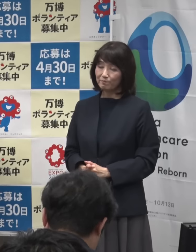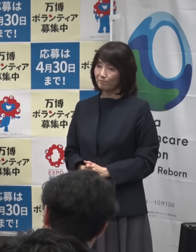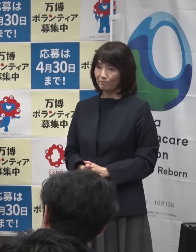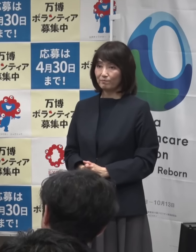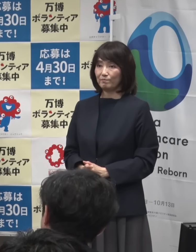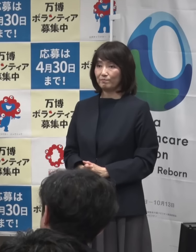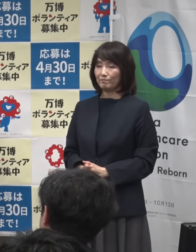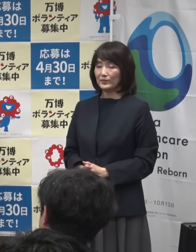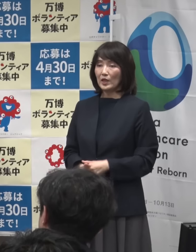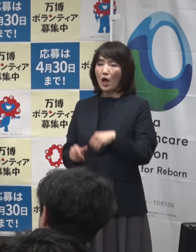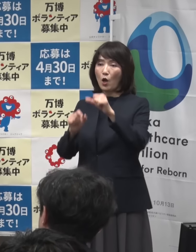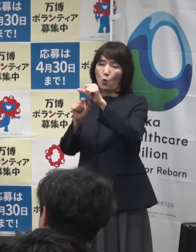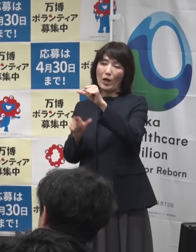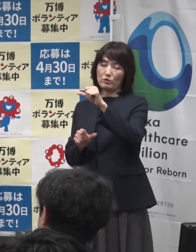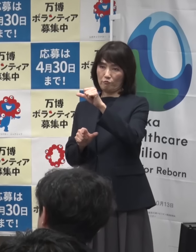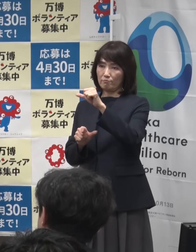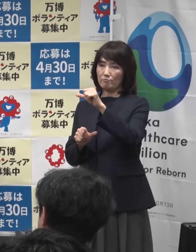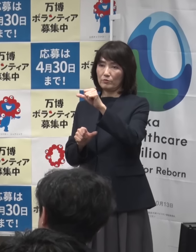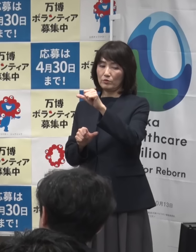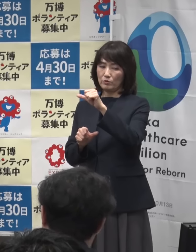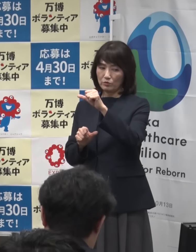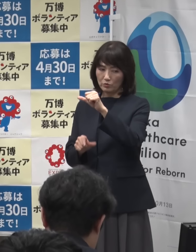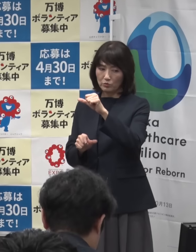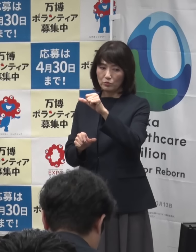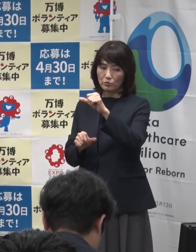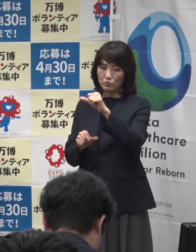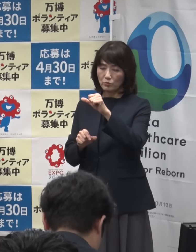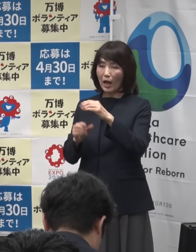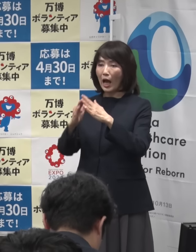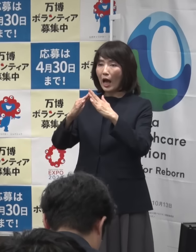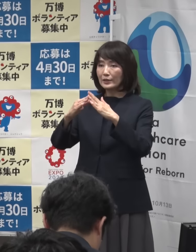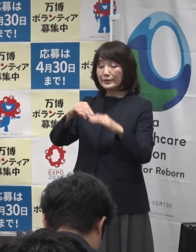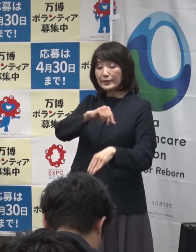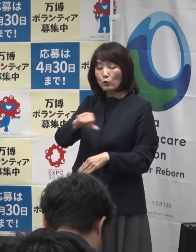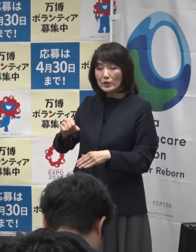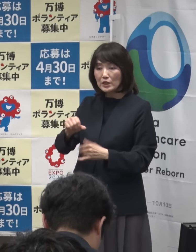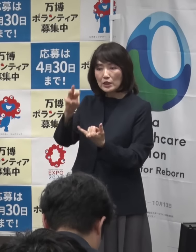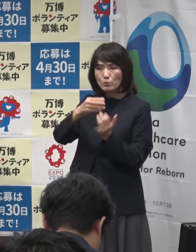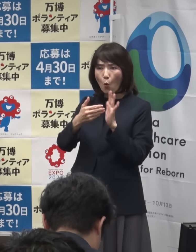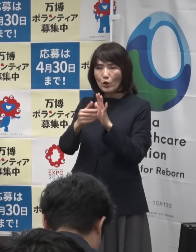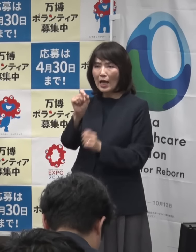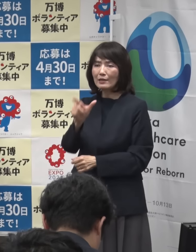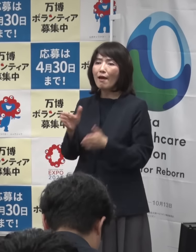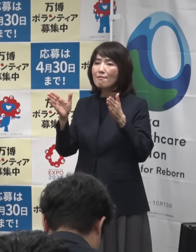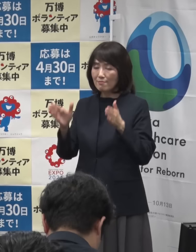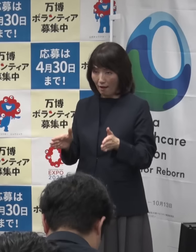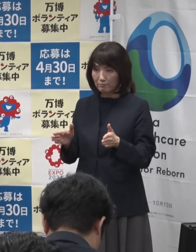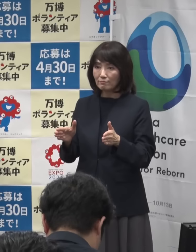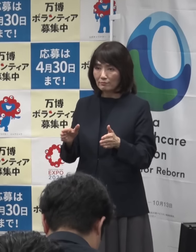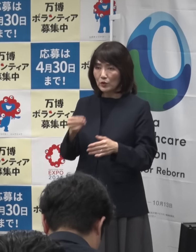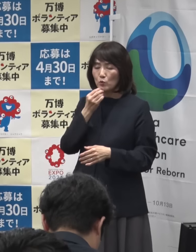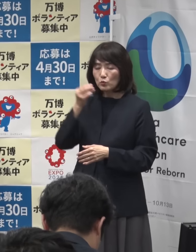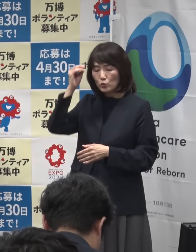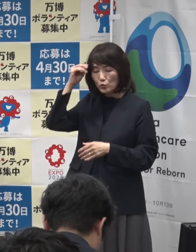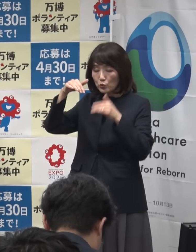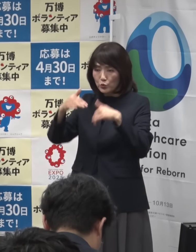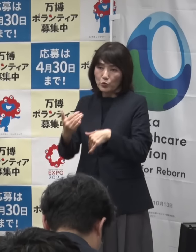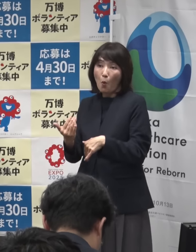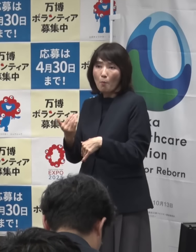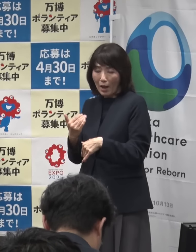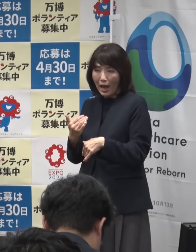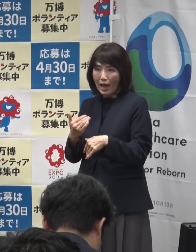同じくですね、5月は宅地防災月間でもあります。この梅雨の時期に備えた宅地防災月間としまして、崖崩れや土